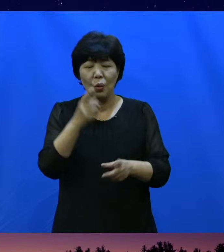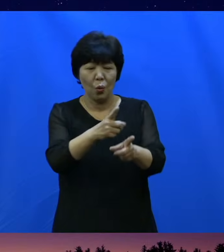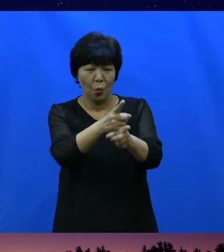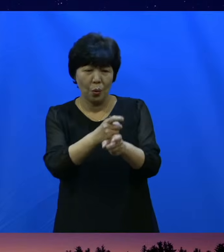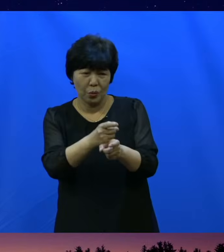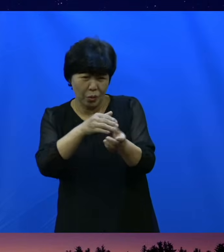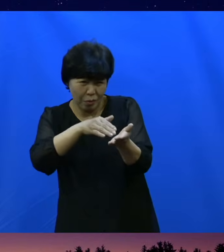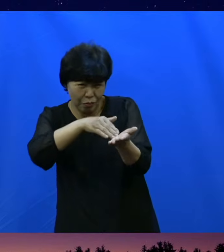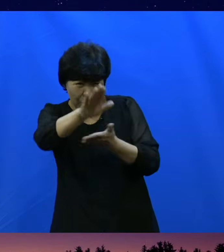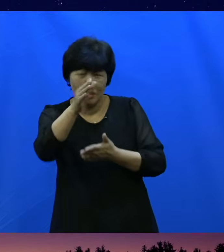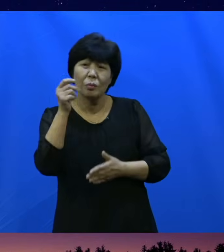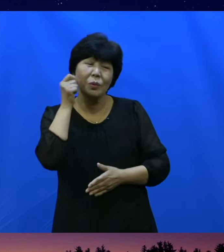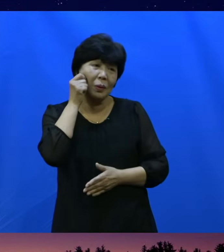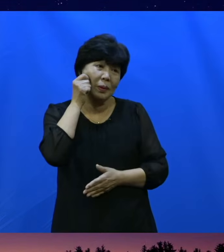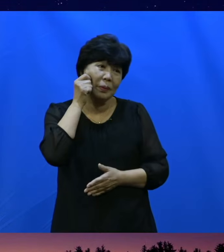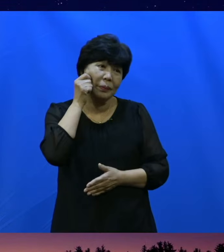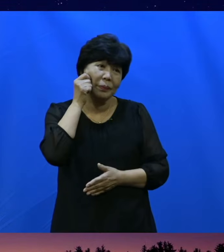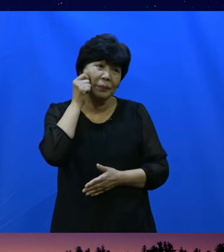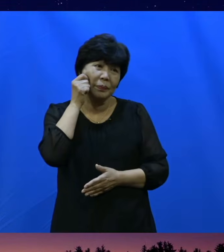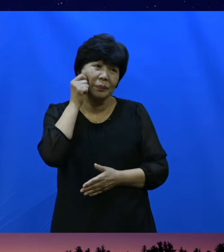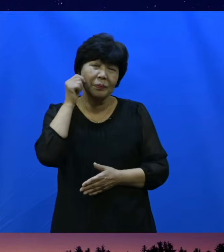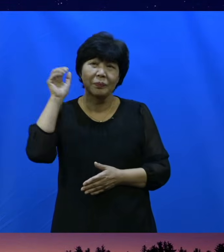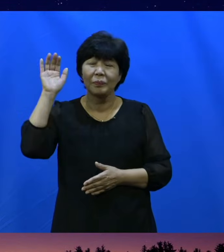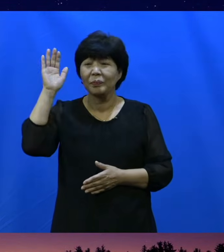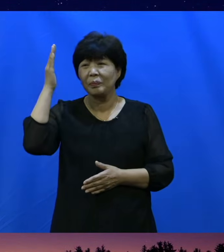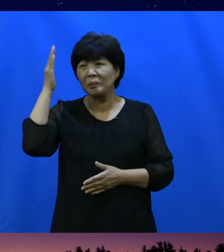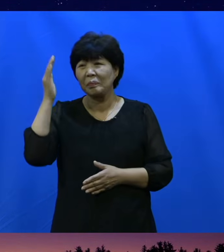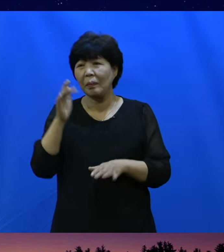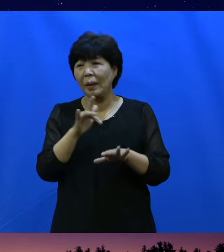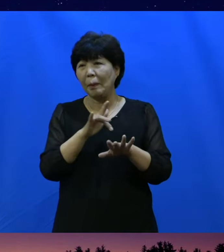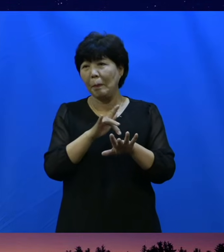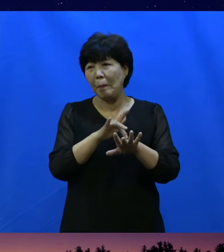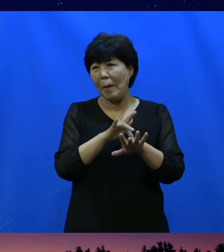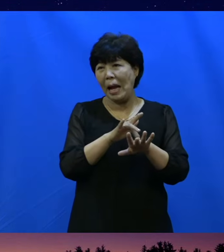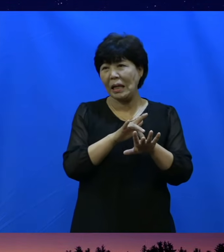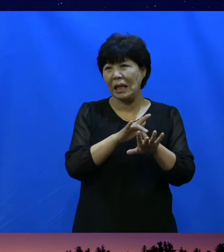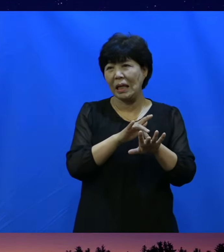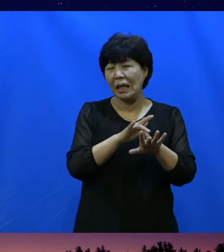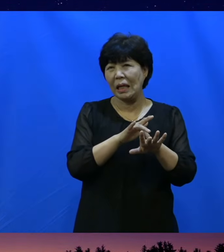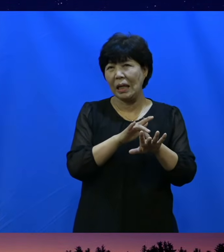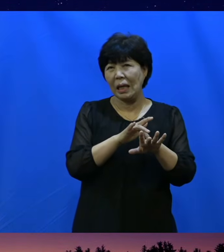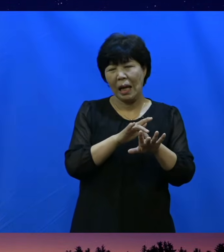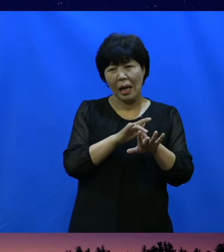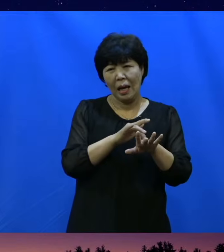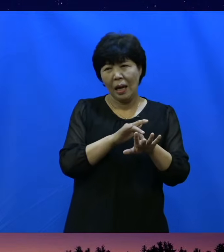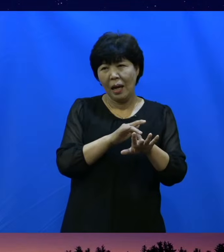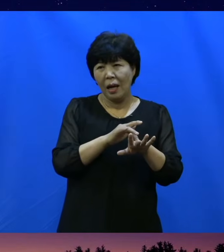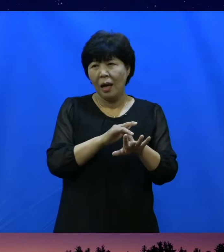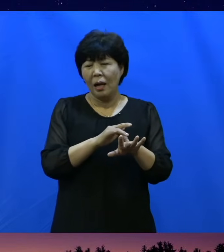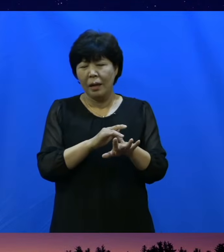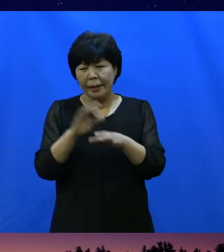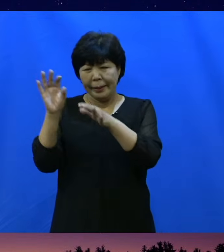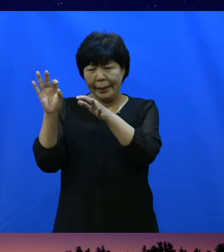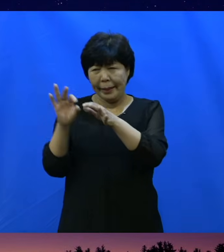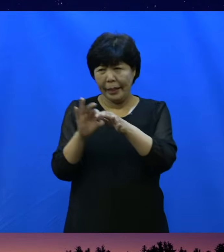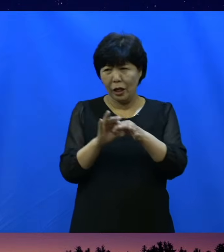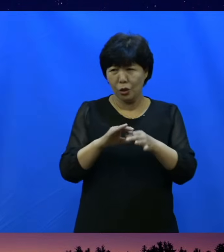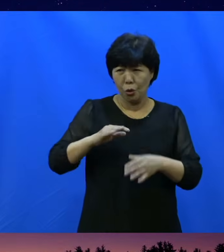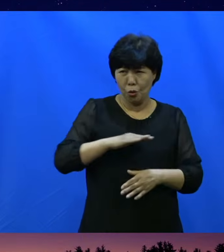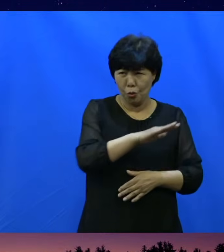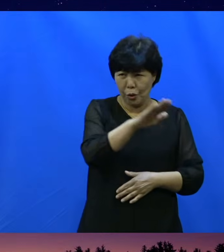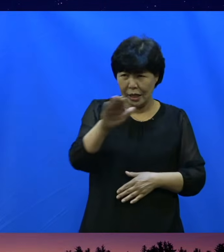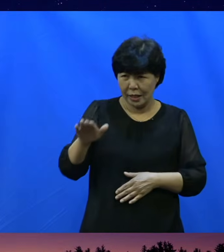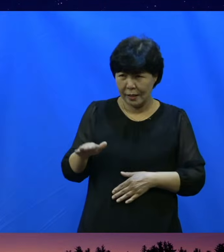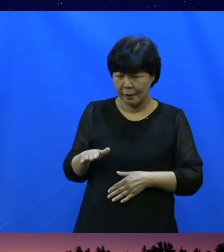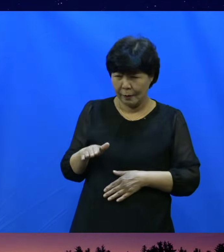겁니다. 여러분, 오늘날 이 마귀의 활동이 갈수록 더 교모해지고 전방위적으로 공격하고 있습니다. 특히 우리의 이